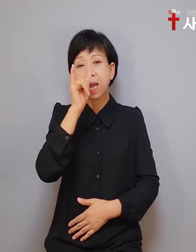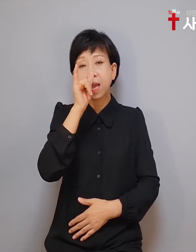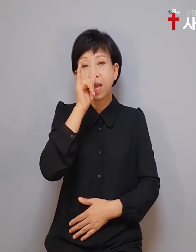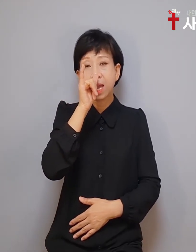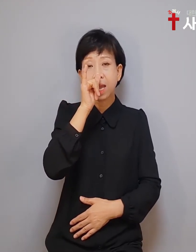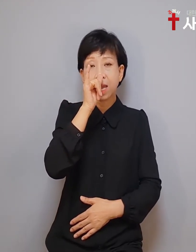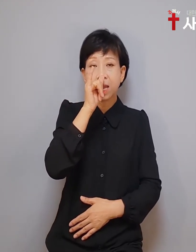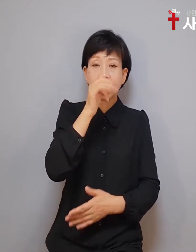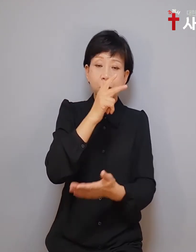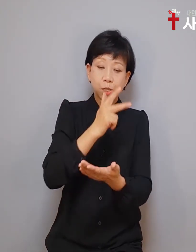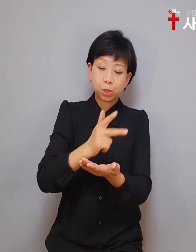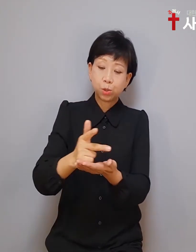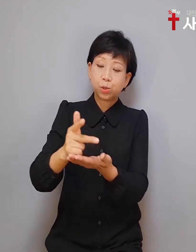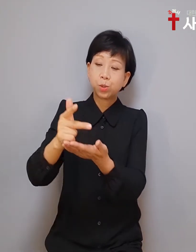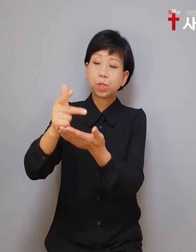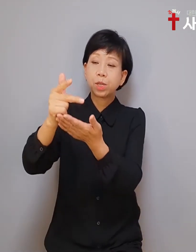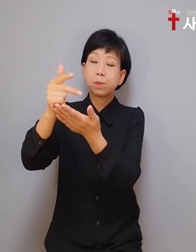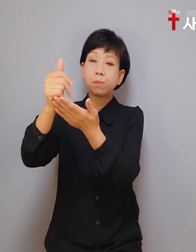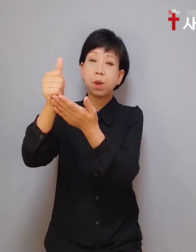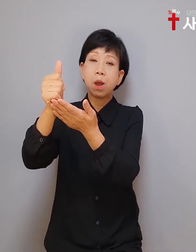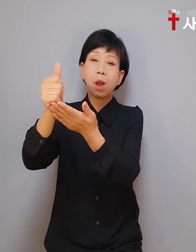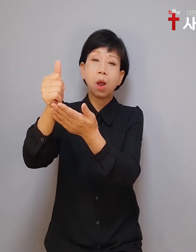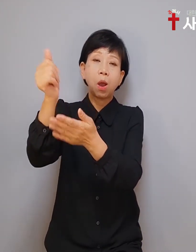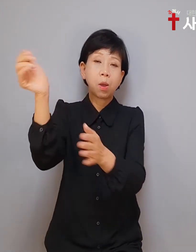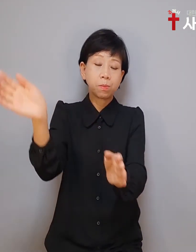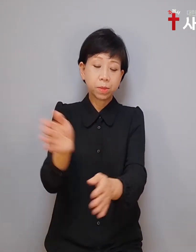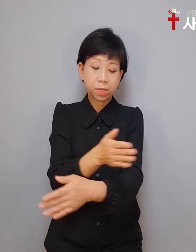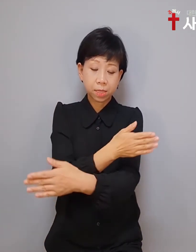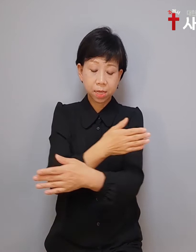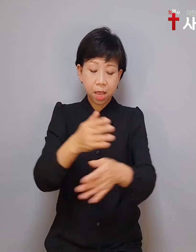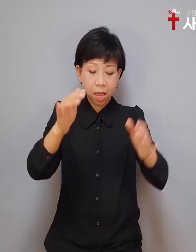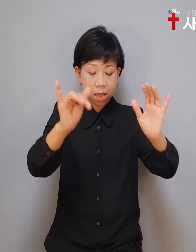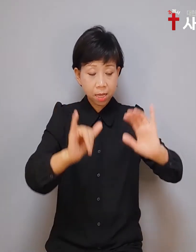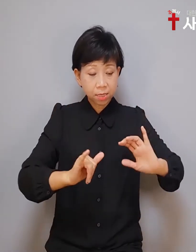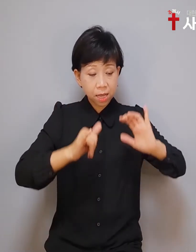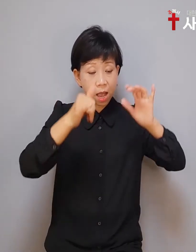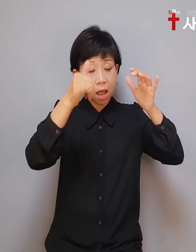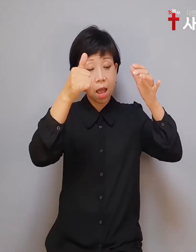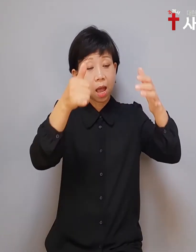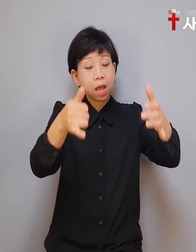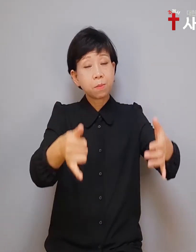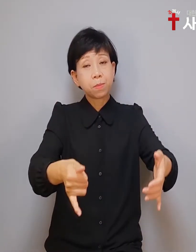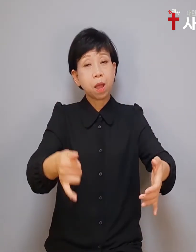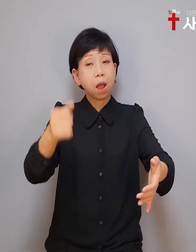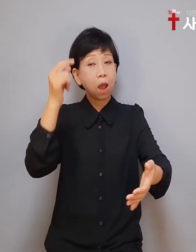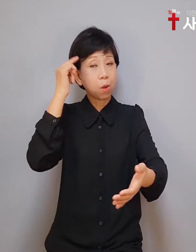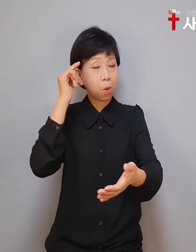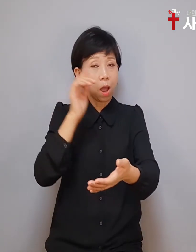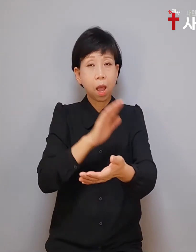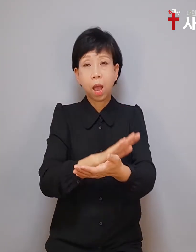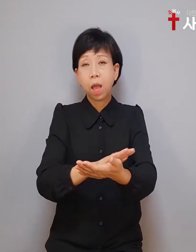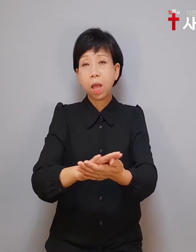있네. 주님 없는 세상